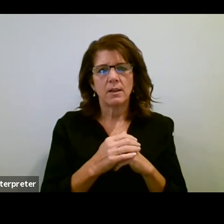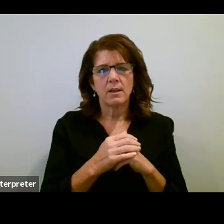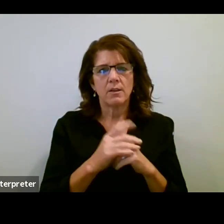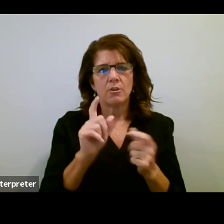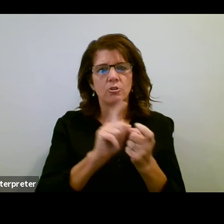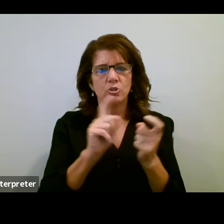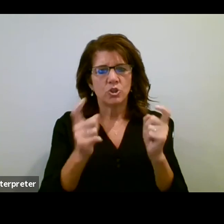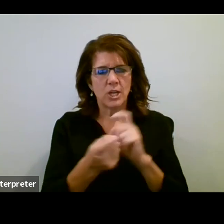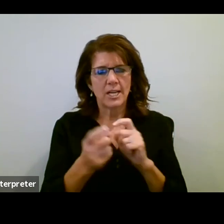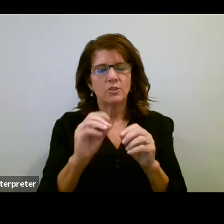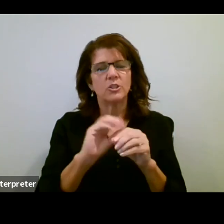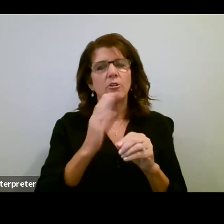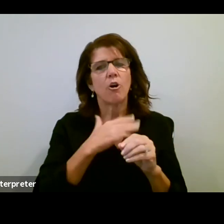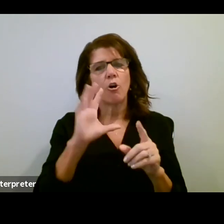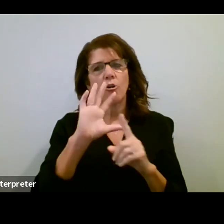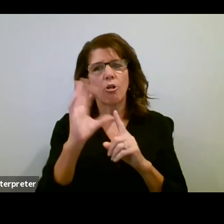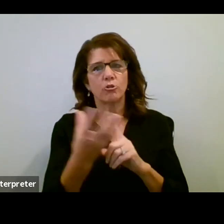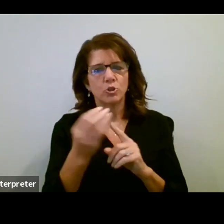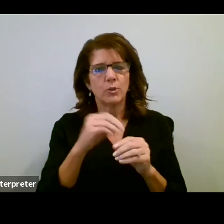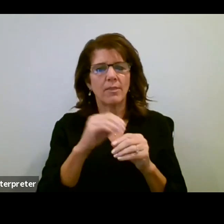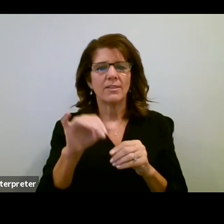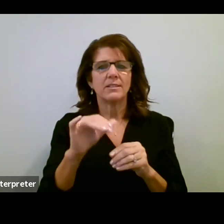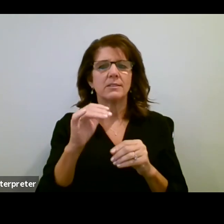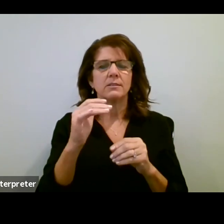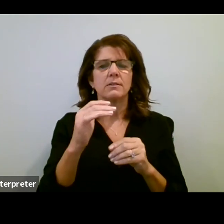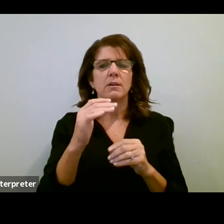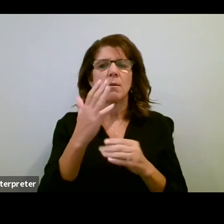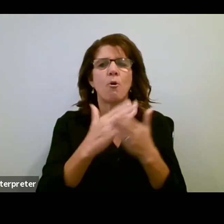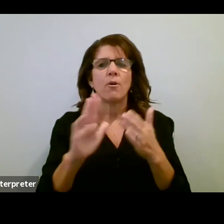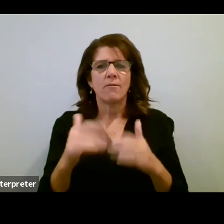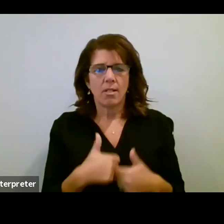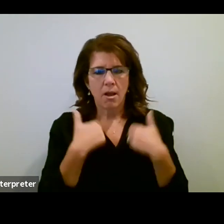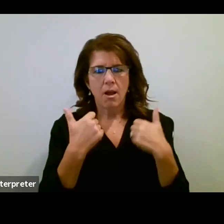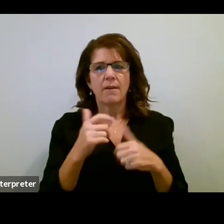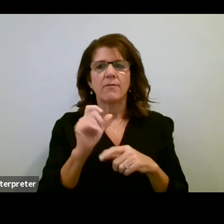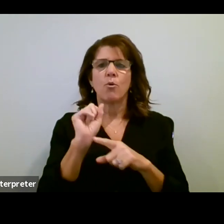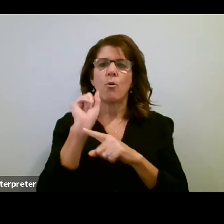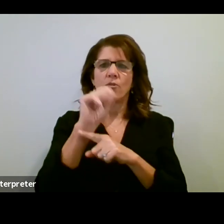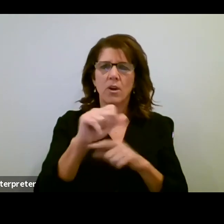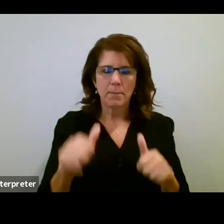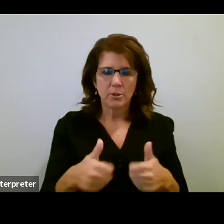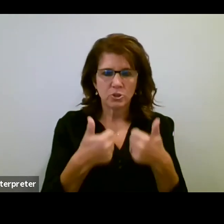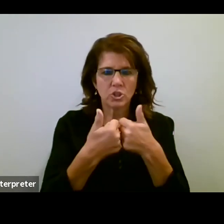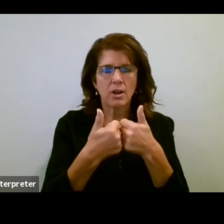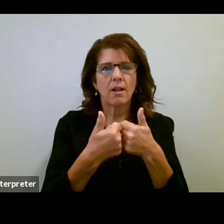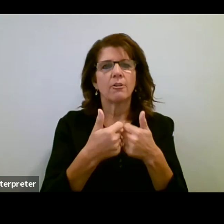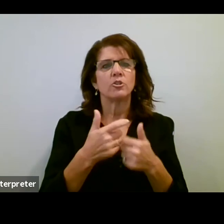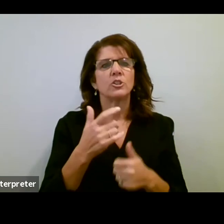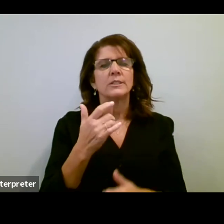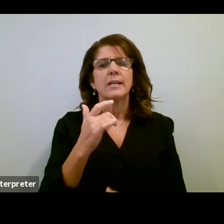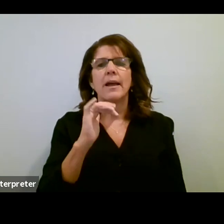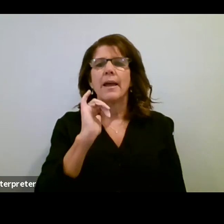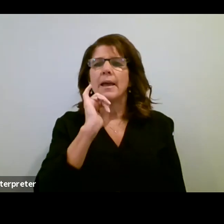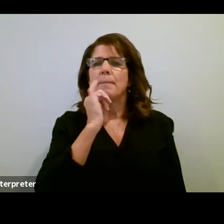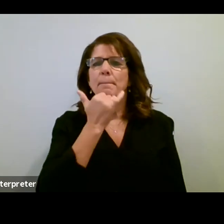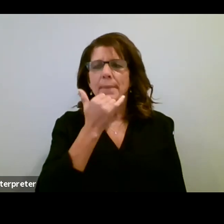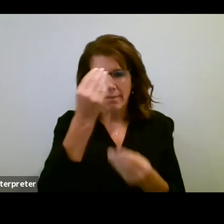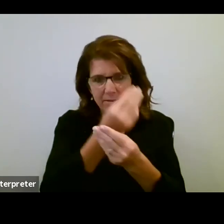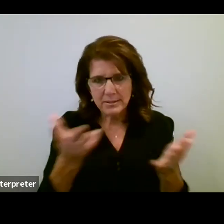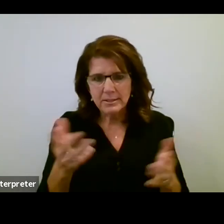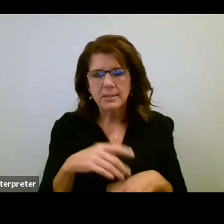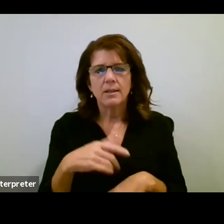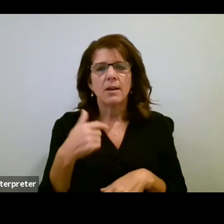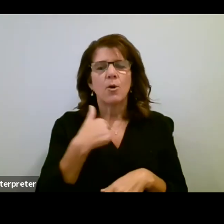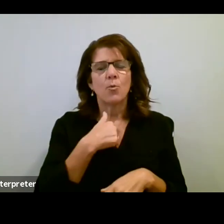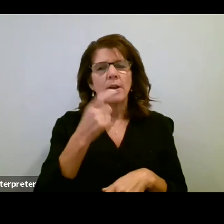derribando mitos y prejuicios que permitan comprender que son años de grandes oportunidades y también de derechos